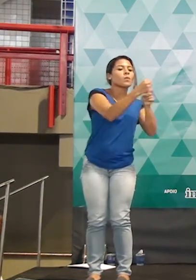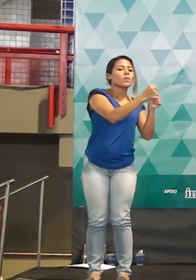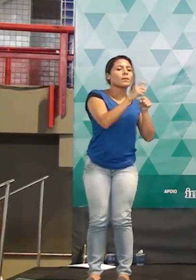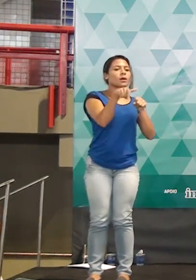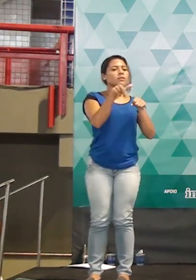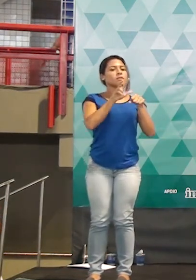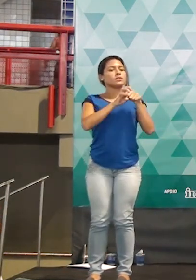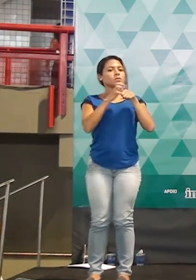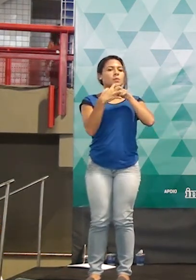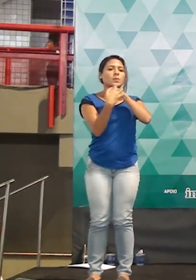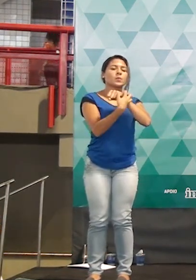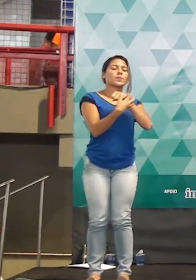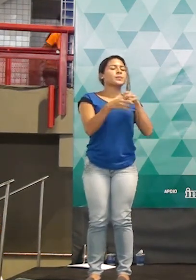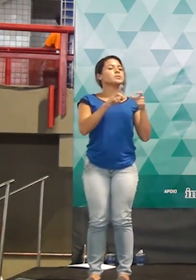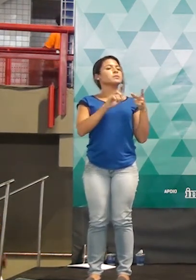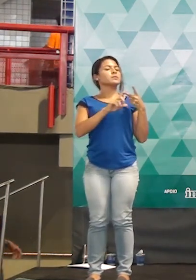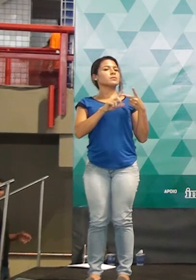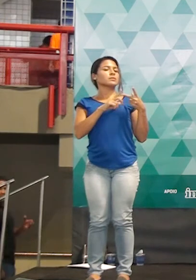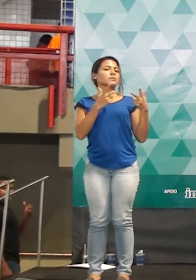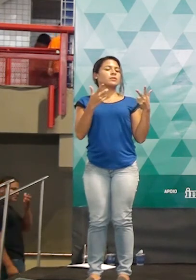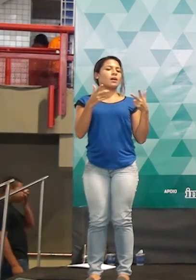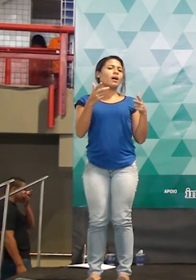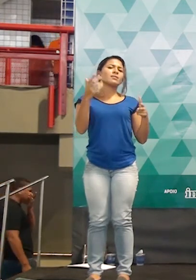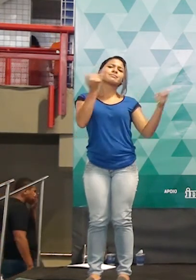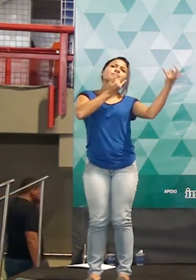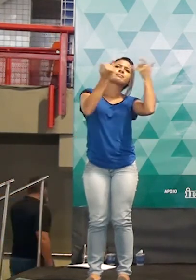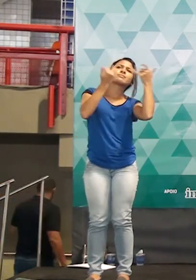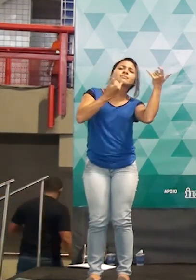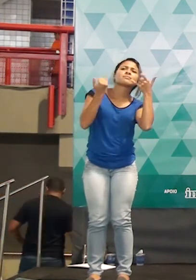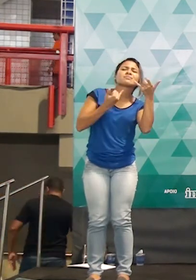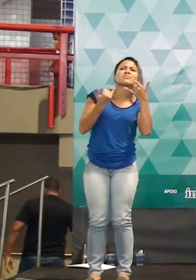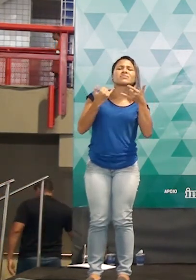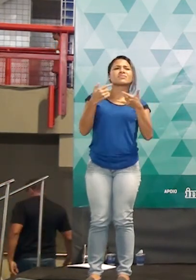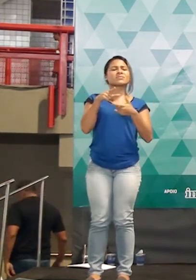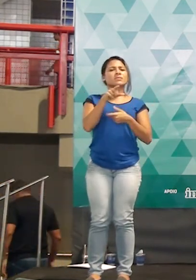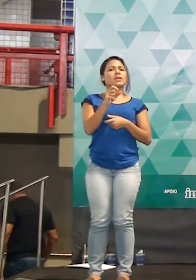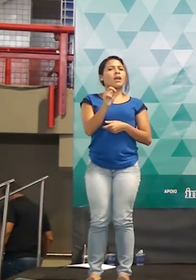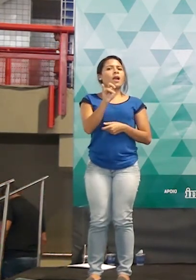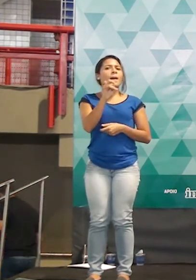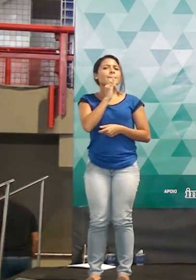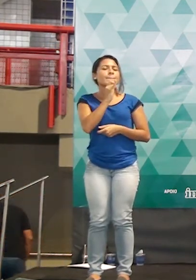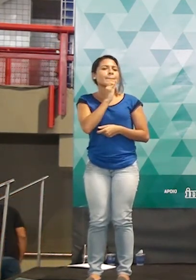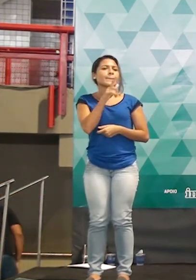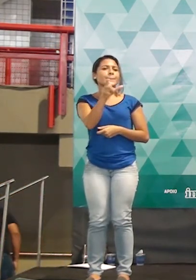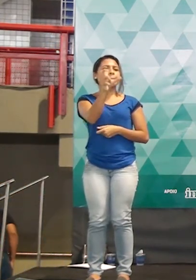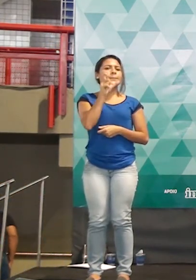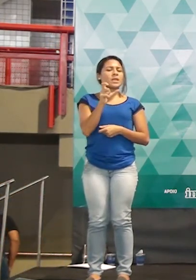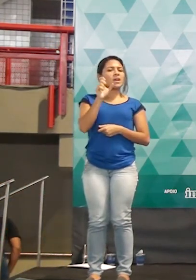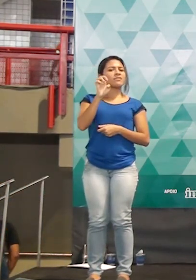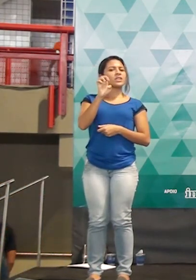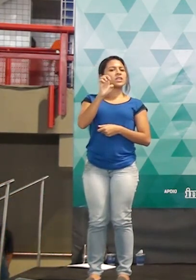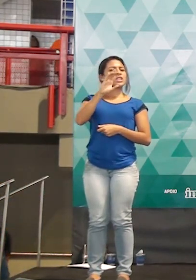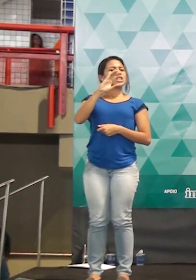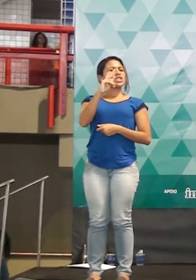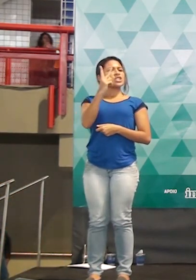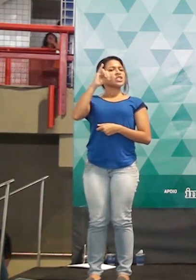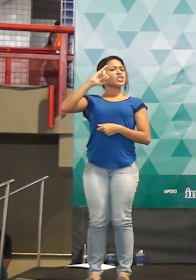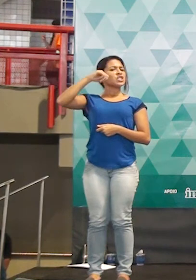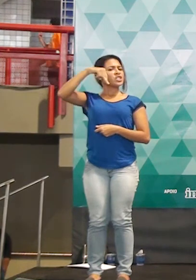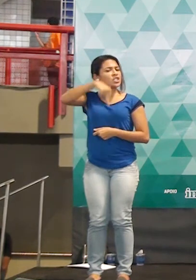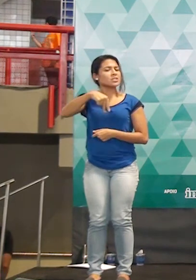nome correto. Aqui em Fortaleza eu escuto muitas pessoas falarem como se a palavra fosse com NH, não é. É